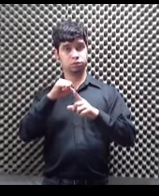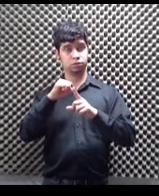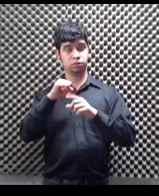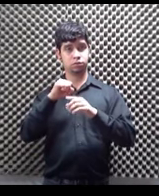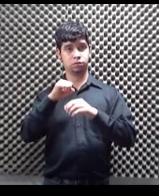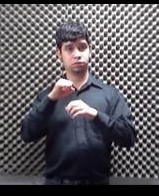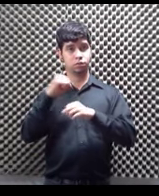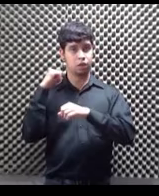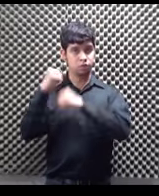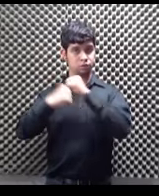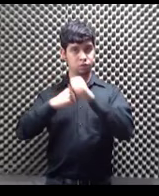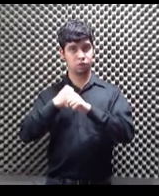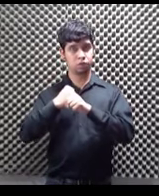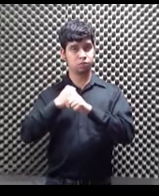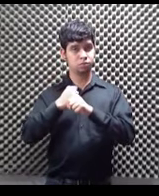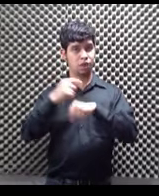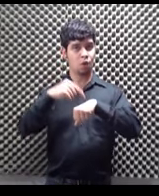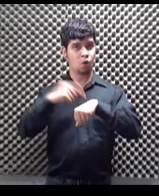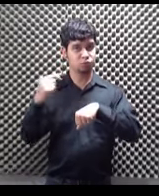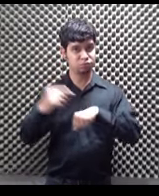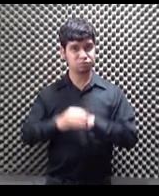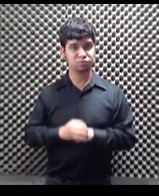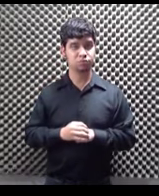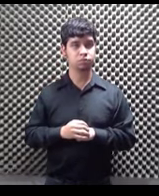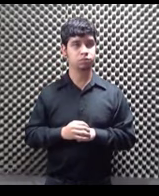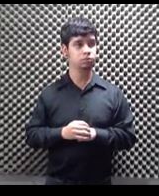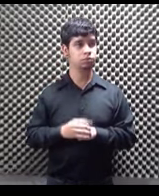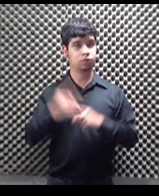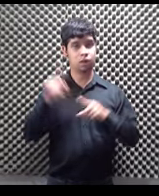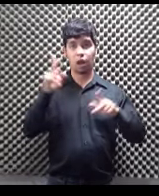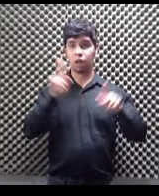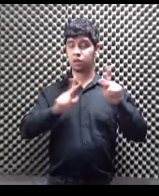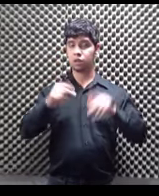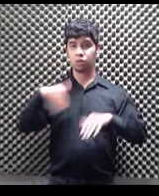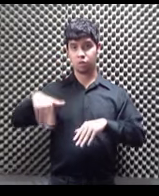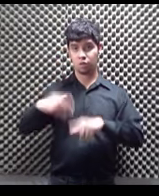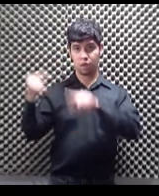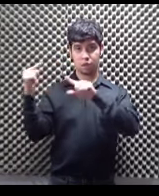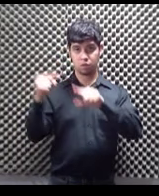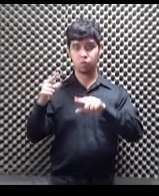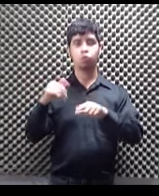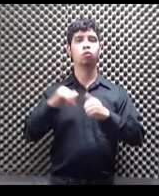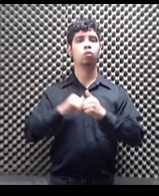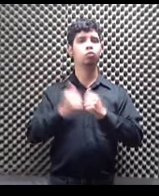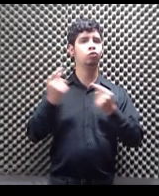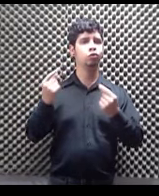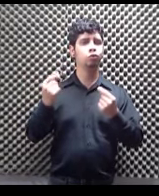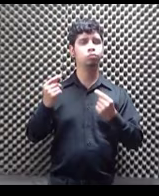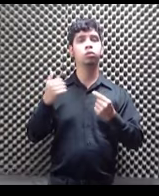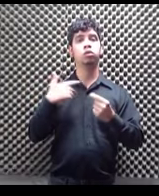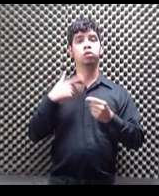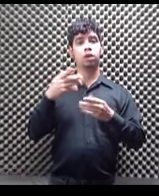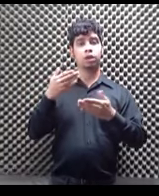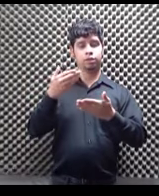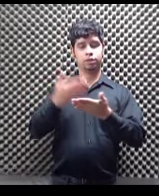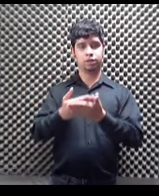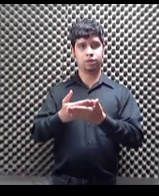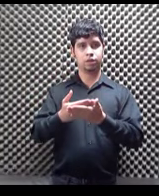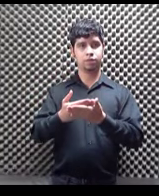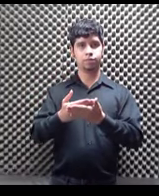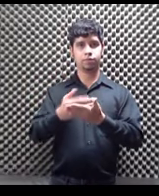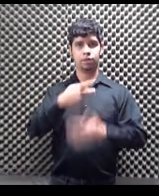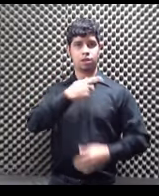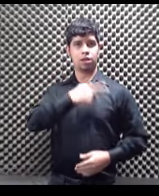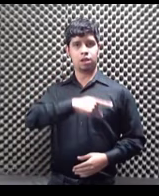oro, exacto. Sí, es como una maqueta. Para quien no haya ido al Corralón de San José, mire, usted llega a la Plaza de Armas. Y grite.